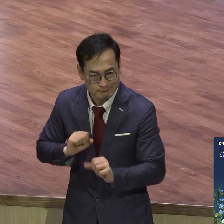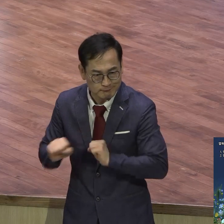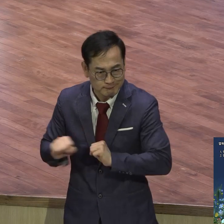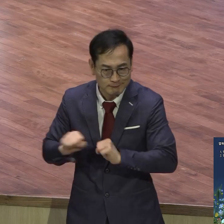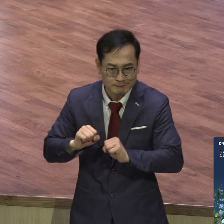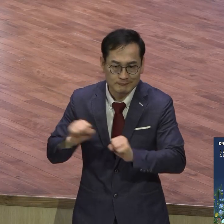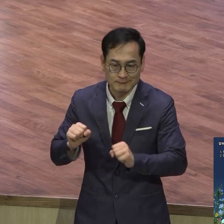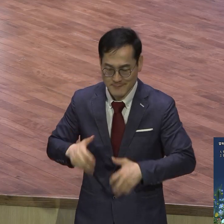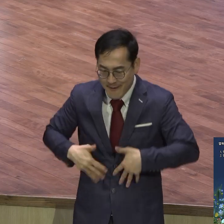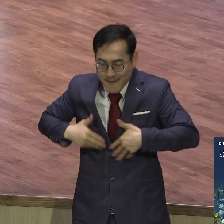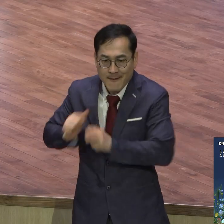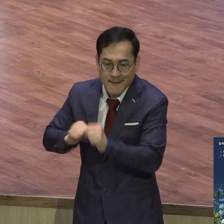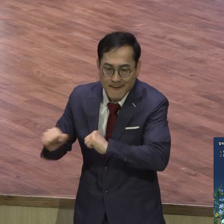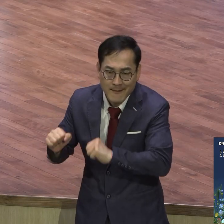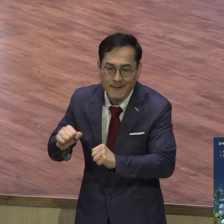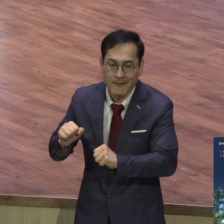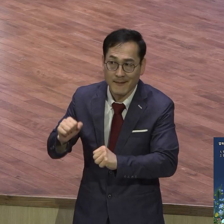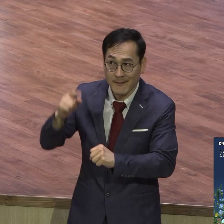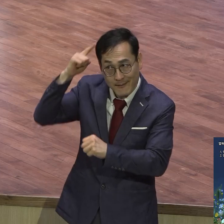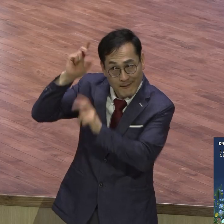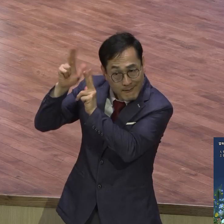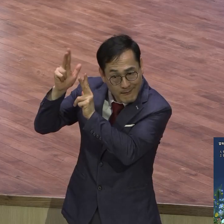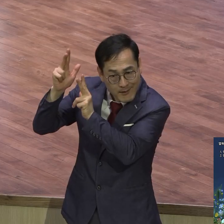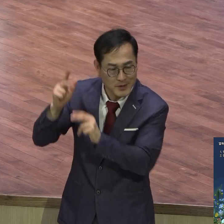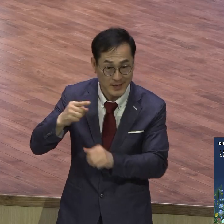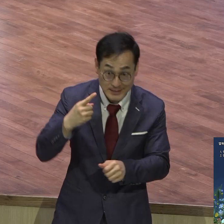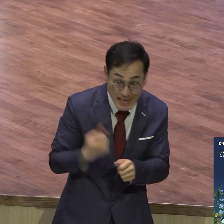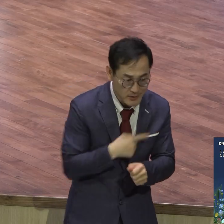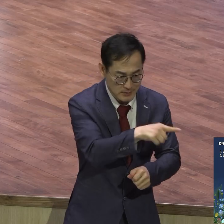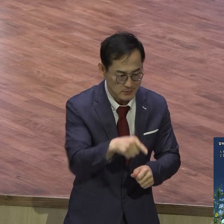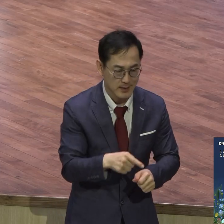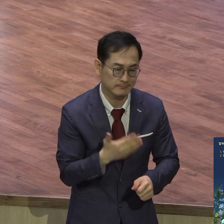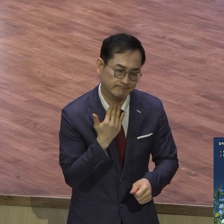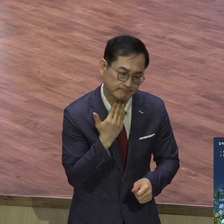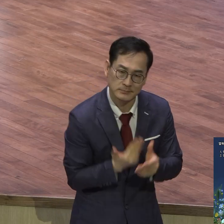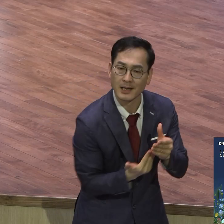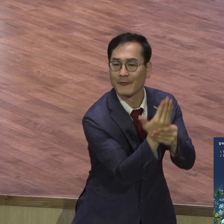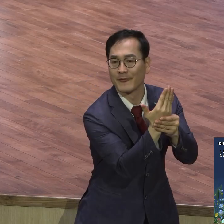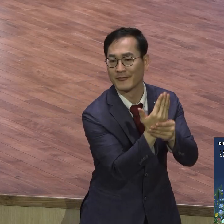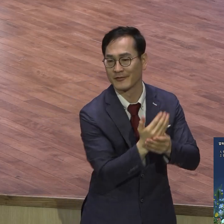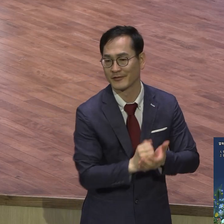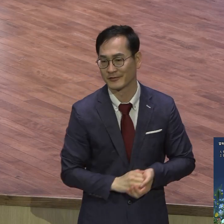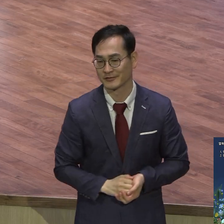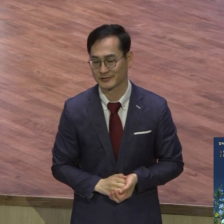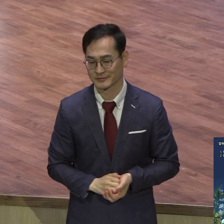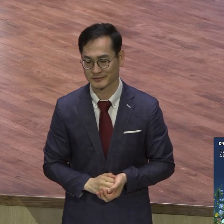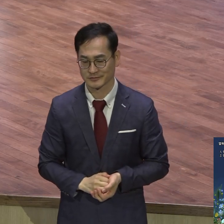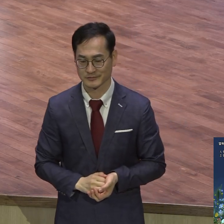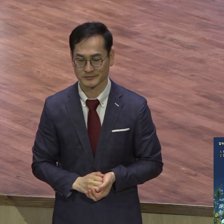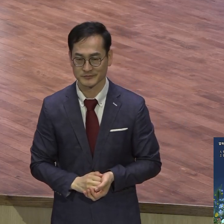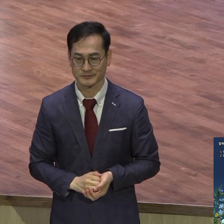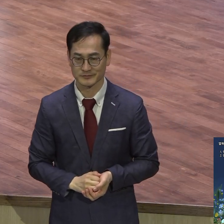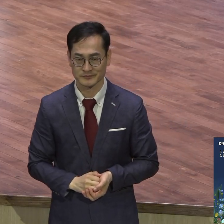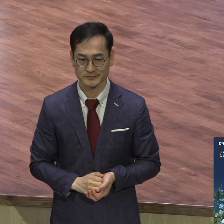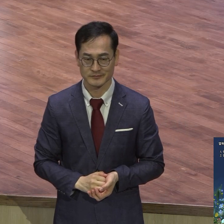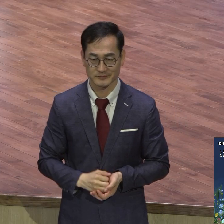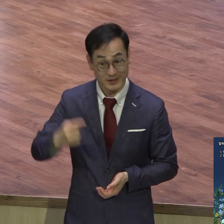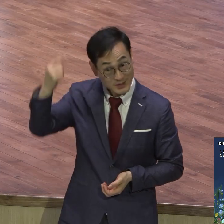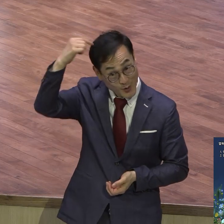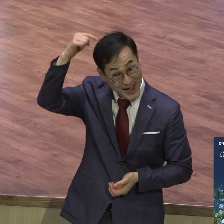활성화하면서 여기에 재미와 의미가 되어지도록 만들어주는 척좌핵이 우리 머리 구조에 있다.